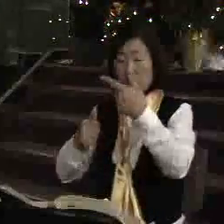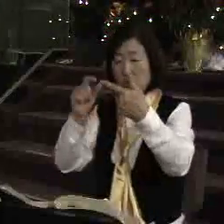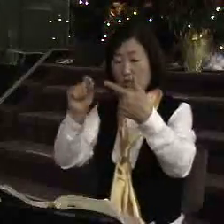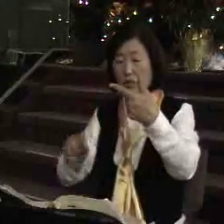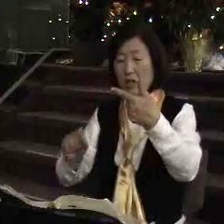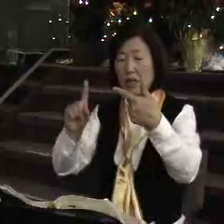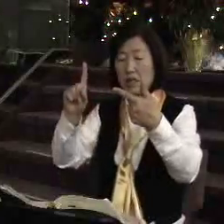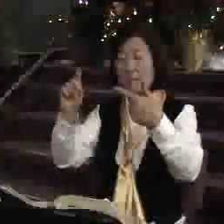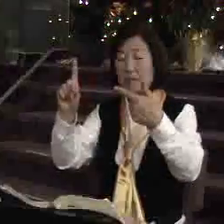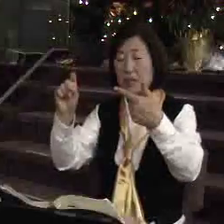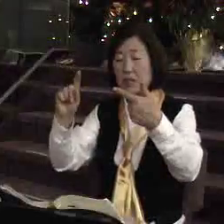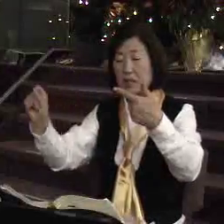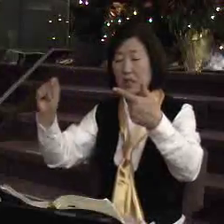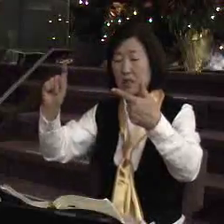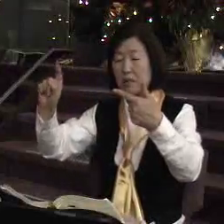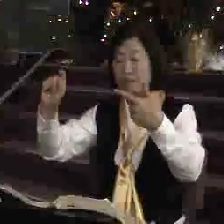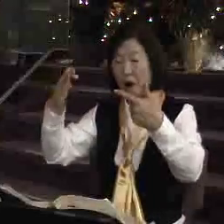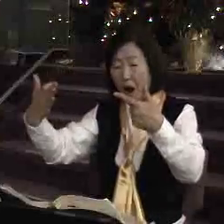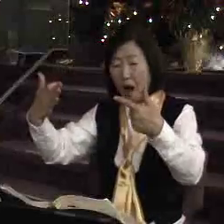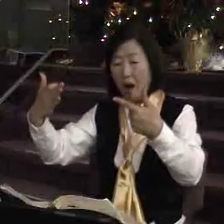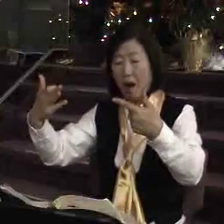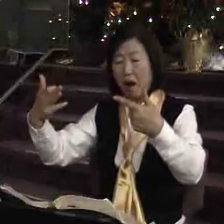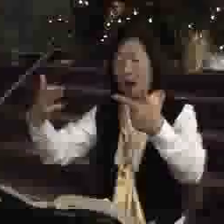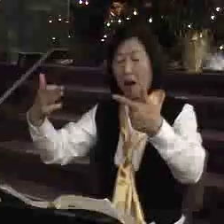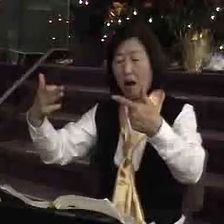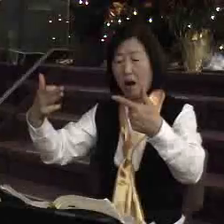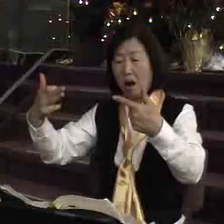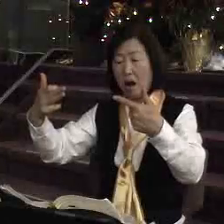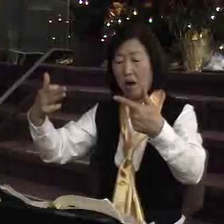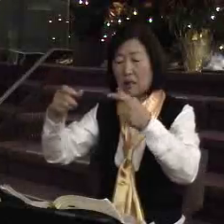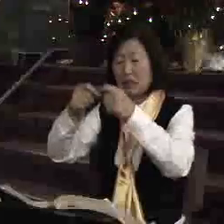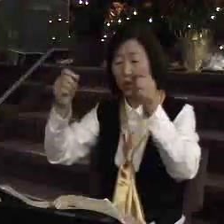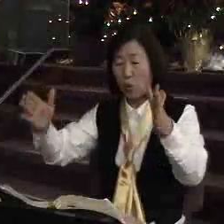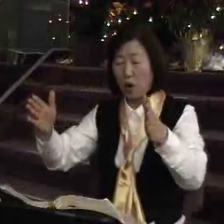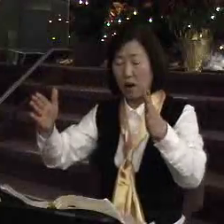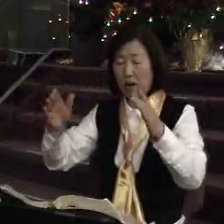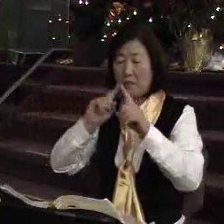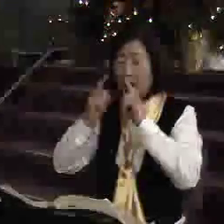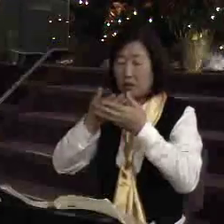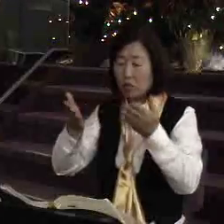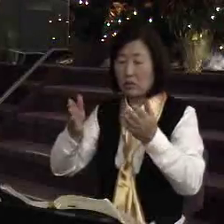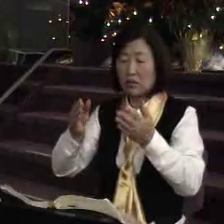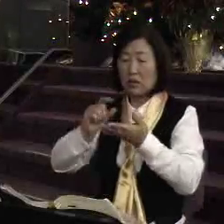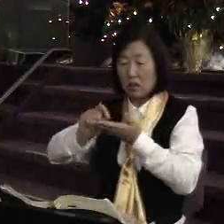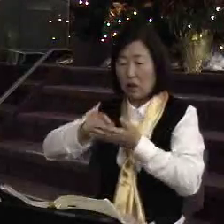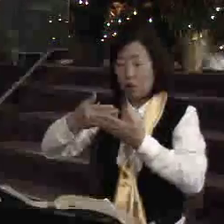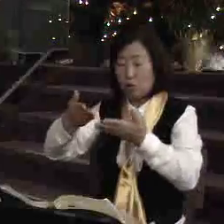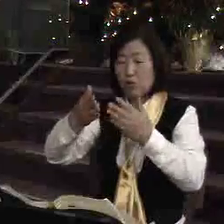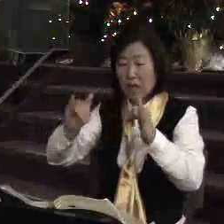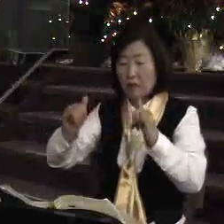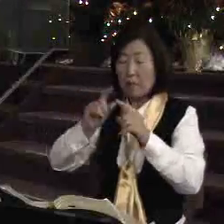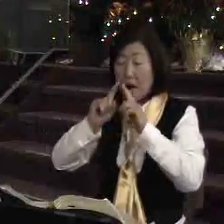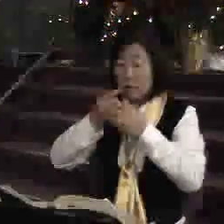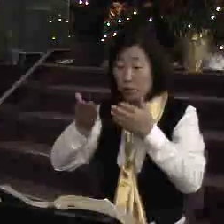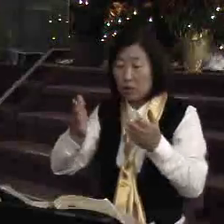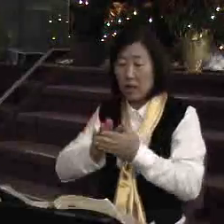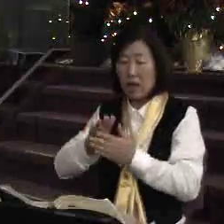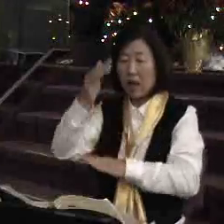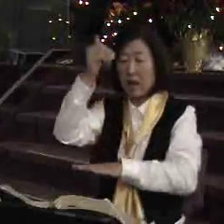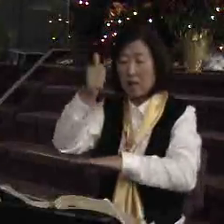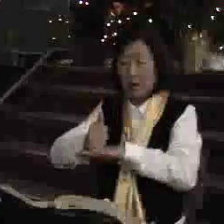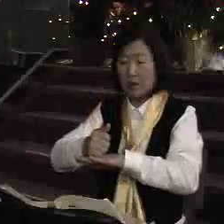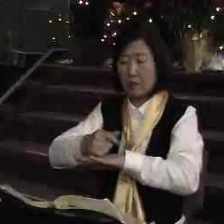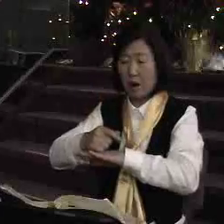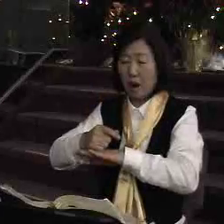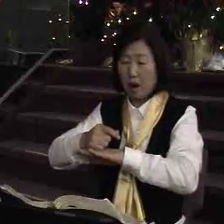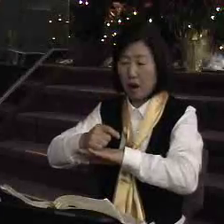18절에 사도 바울이 이제는 직접, 그동안에는 서기, 이제 말해주는 것을 쓴 사람이 있었는데 이 마지막 부분은 보통 자신이